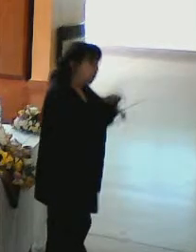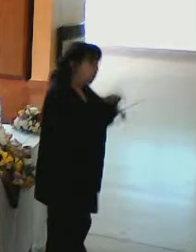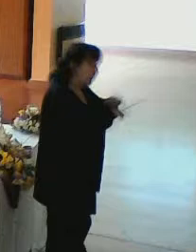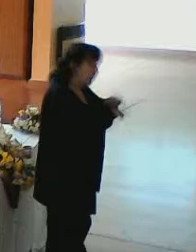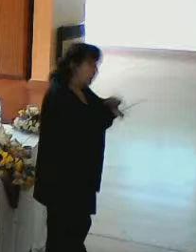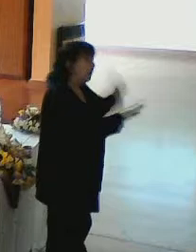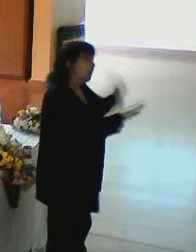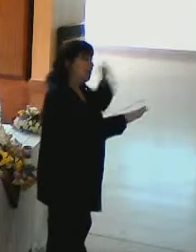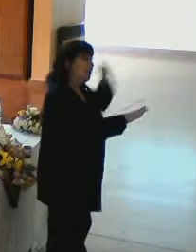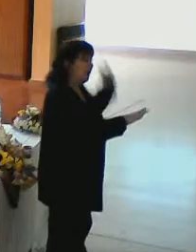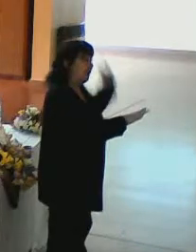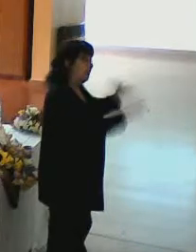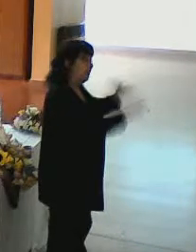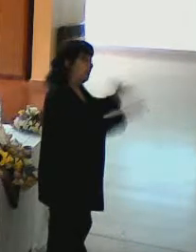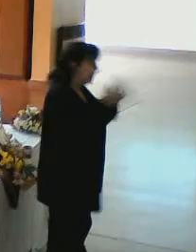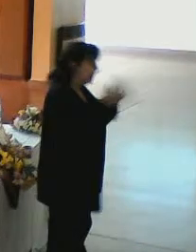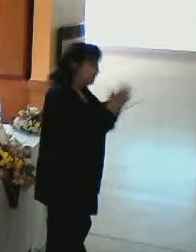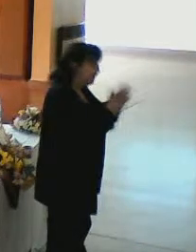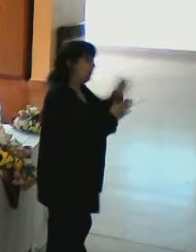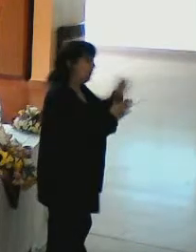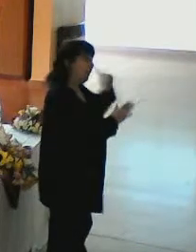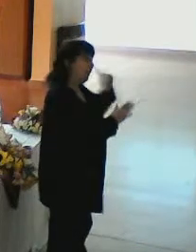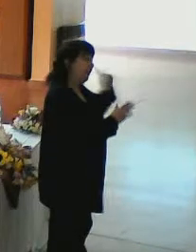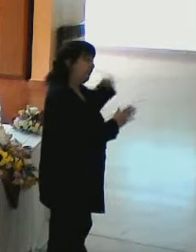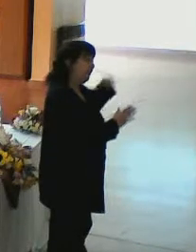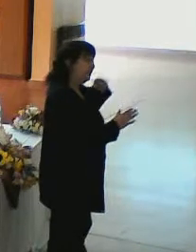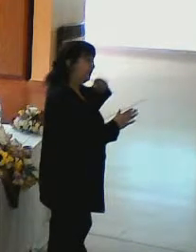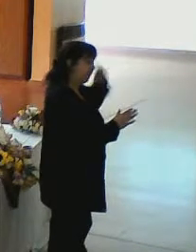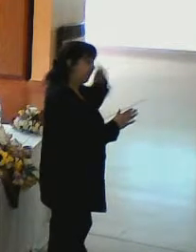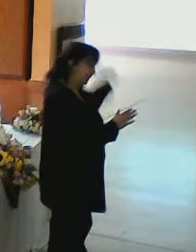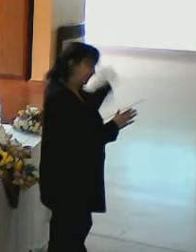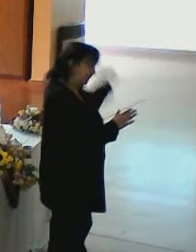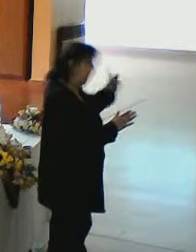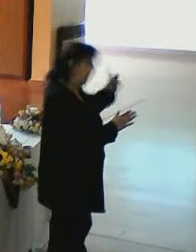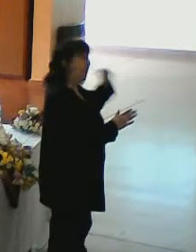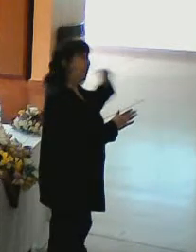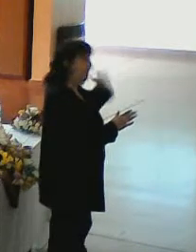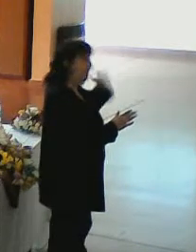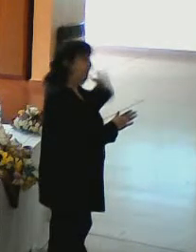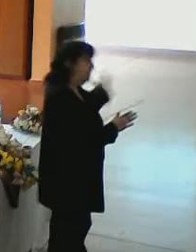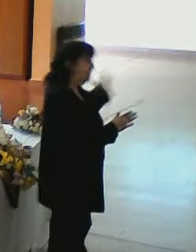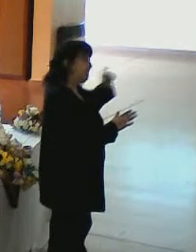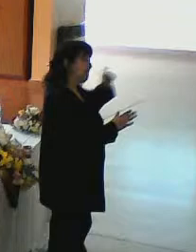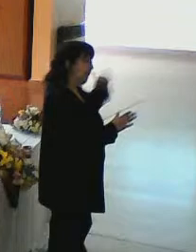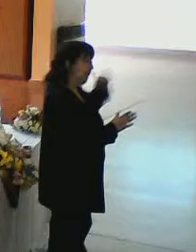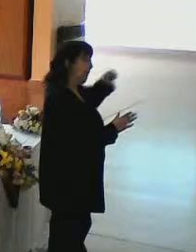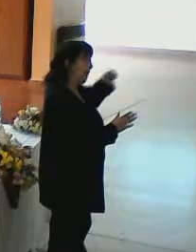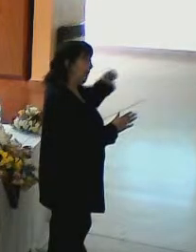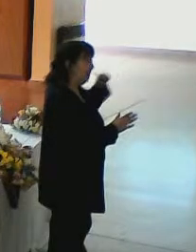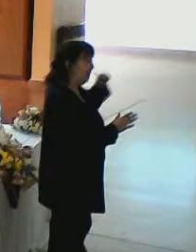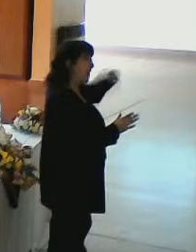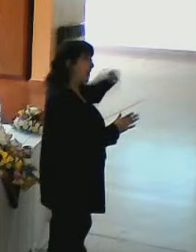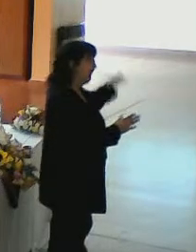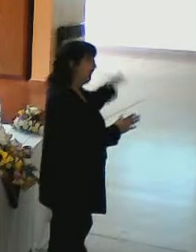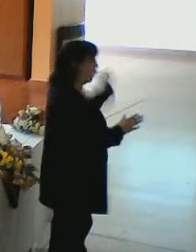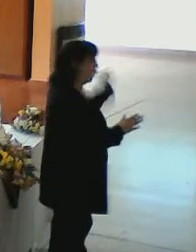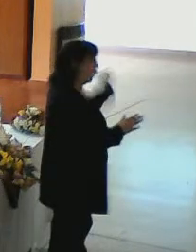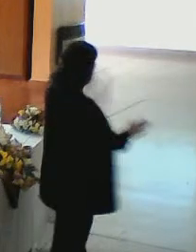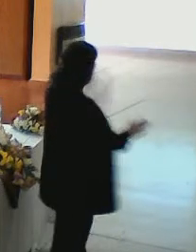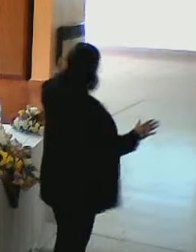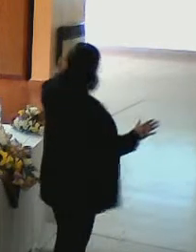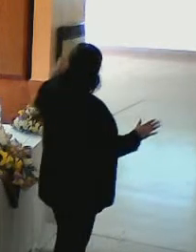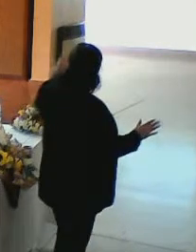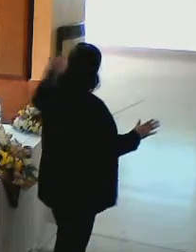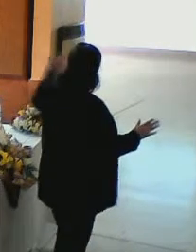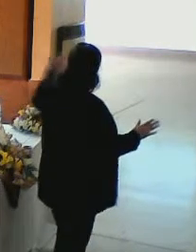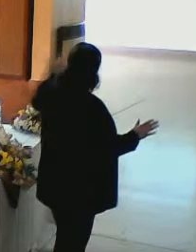escuchar muchas veces en el tratamiento interdisciplinario. Todas las del equipo vamos a decir seguramente lo mismo. ¿Por qué? Porque nos hemos dado cuenta que